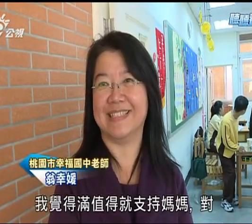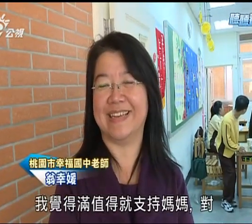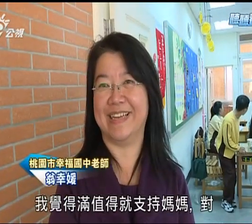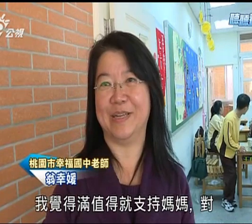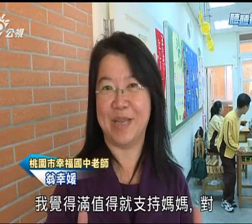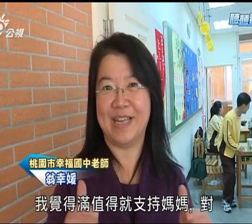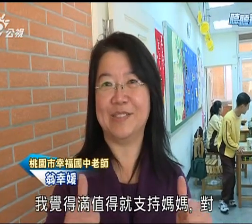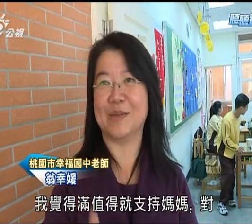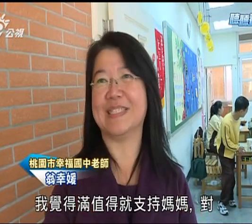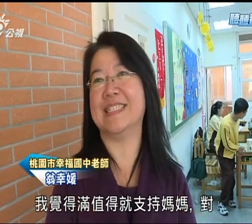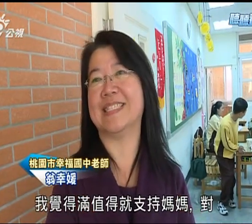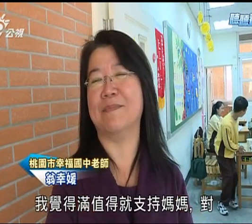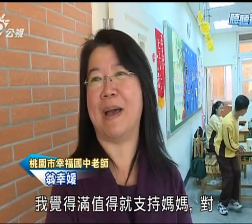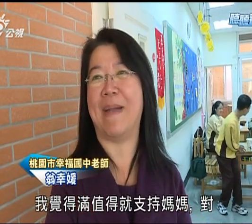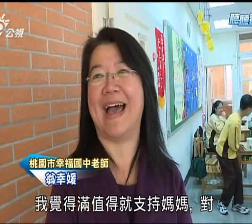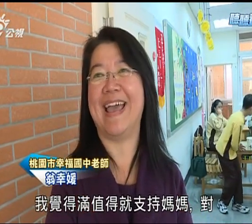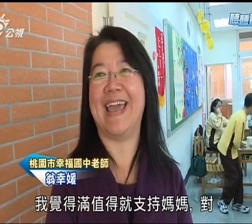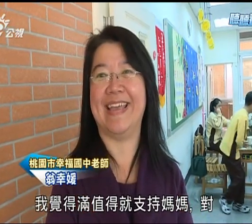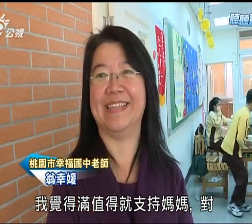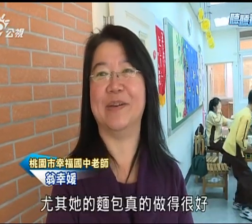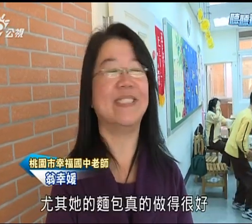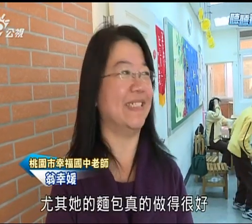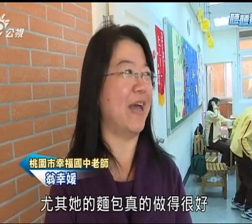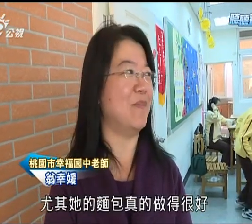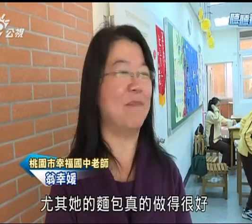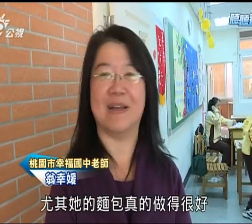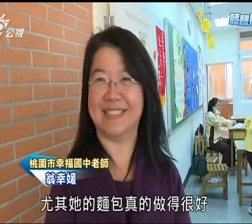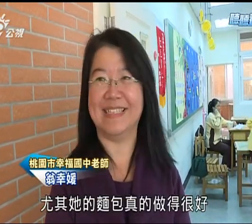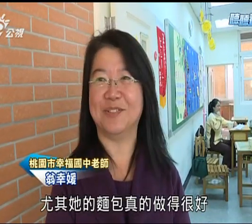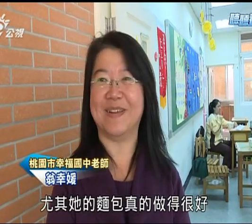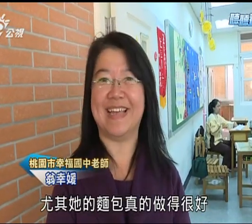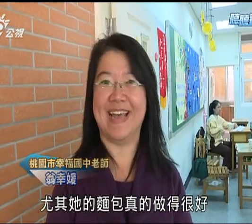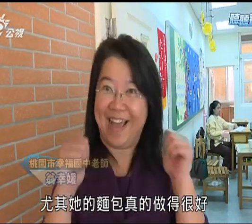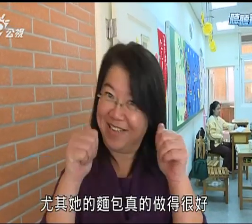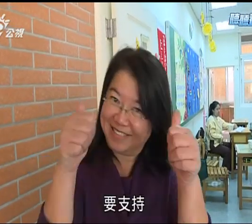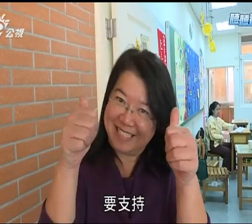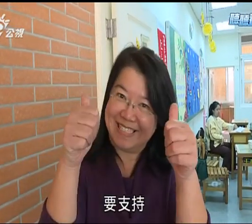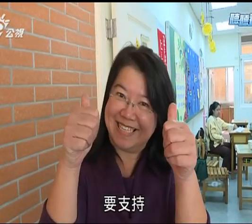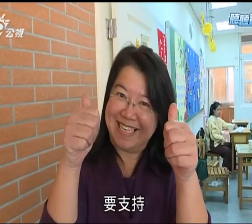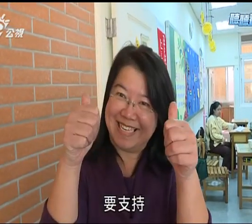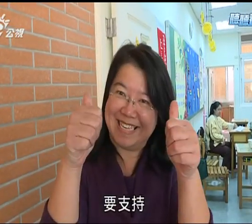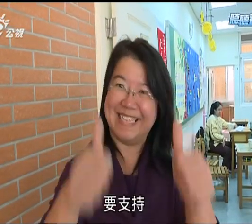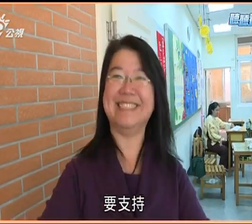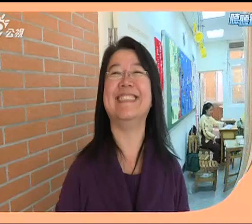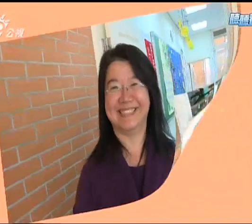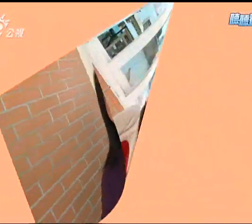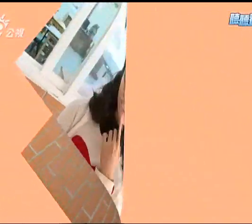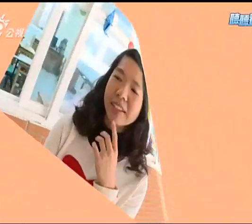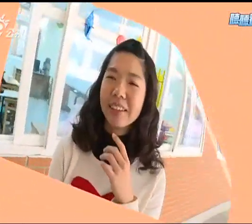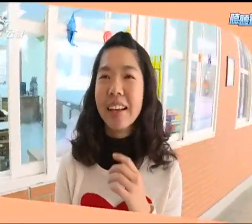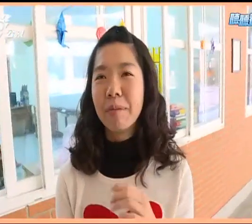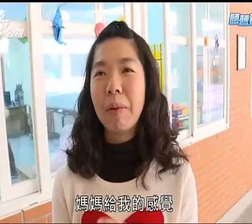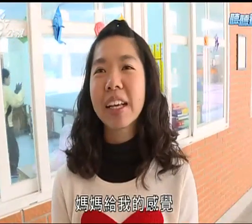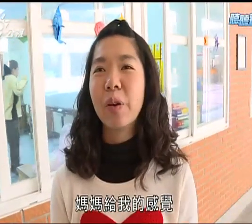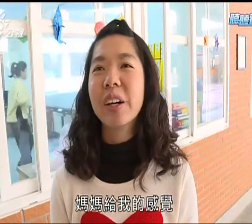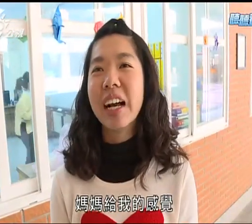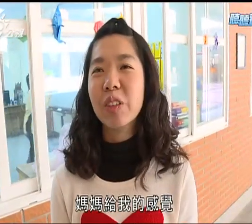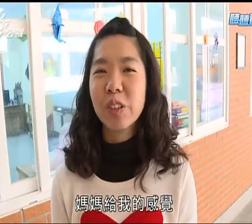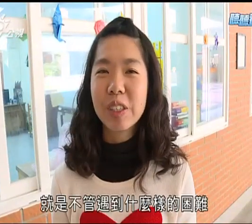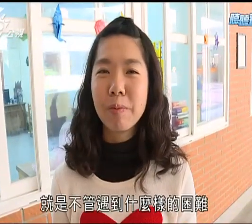得就支持妈妈。嘿，尤其她的面包真的做得很好，又支持 妈妈。给我的感觉就是